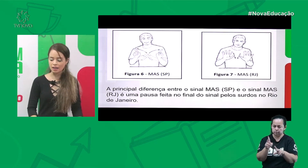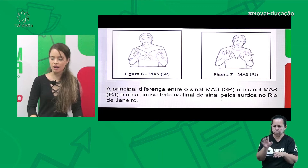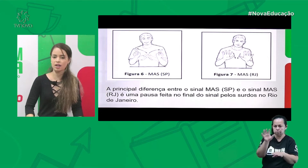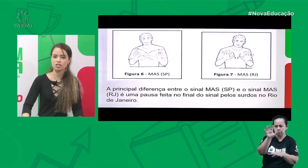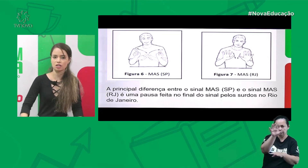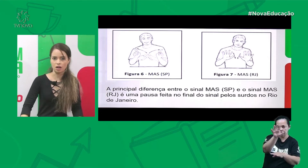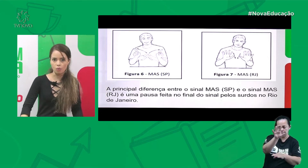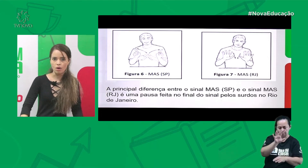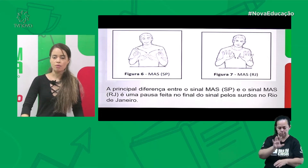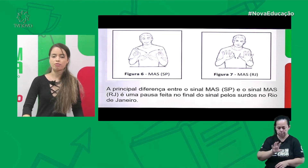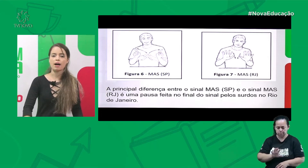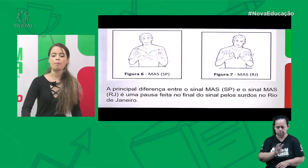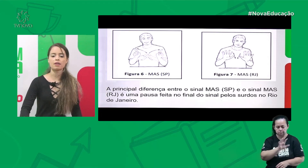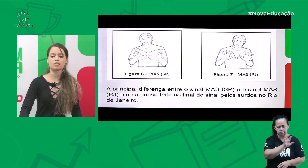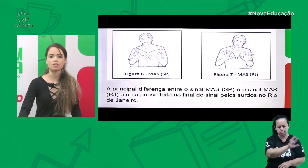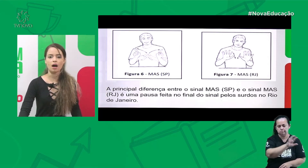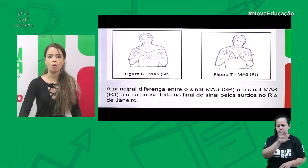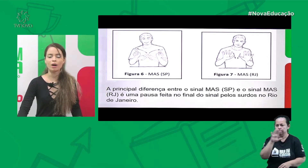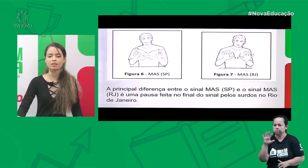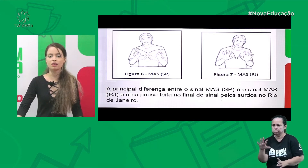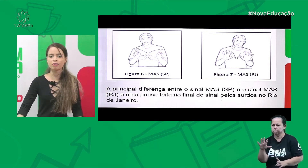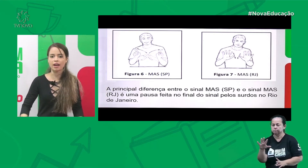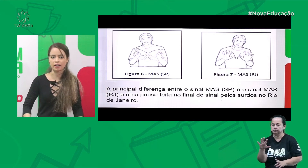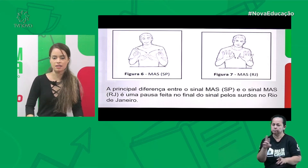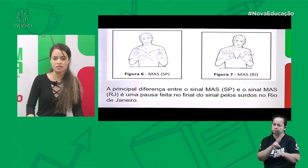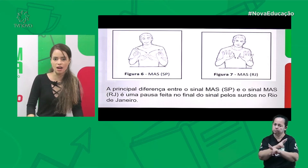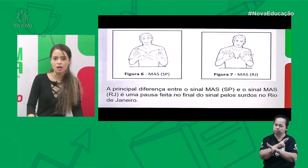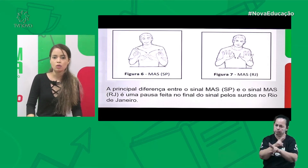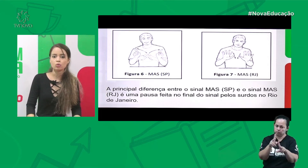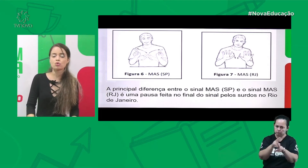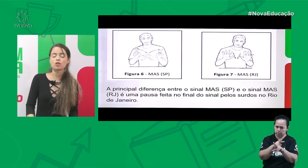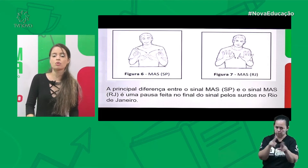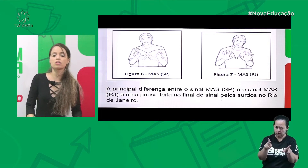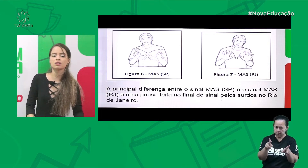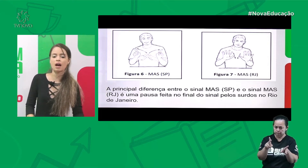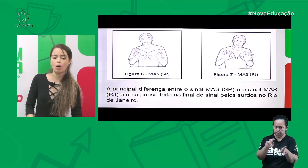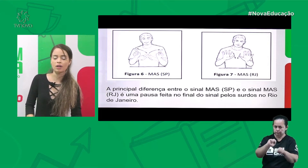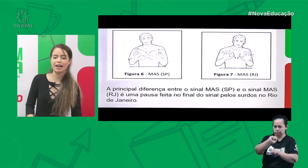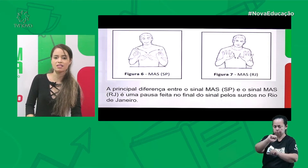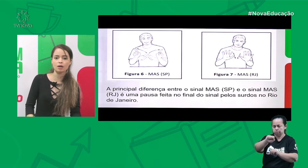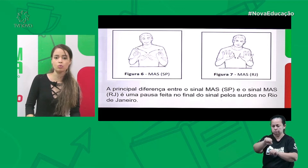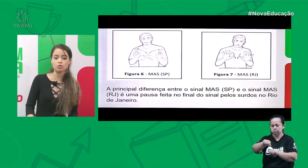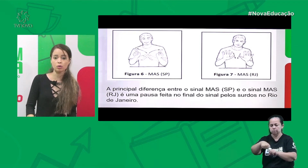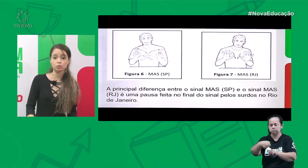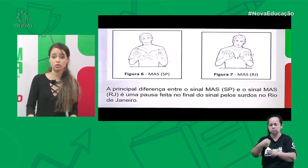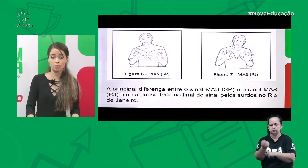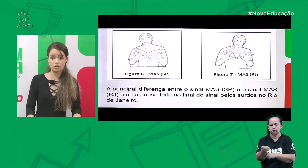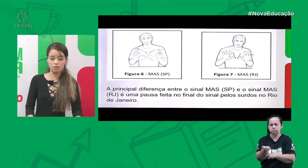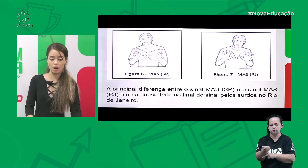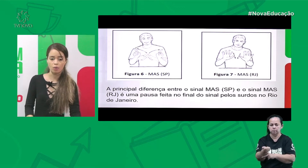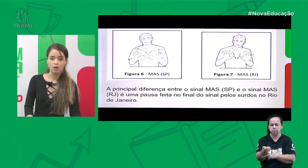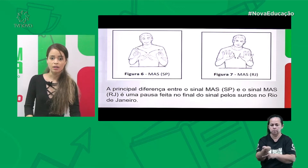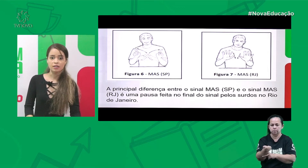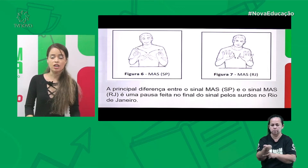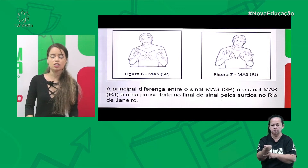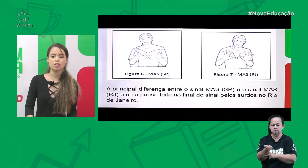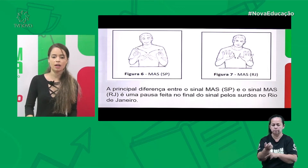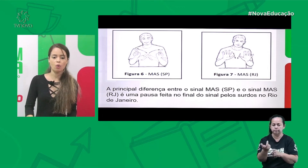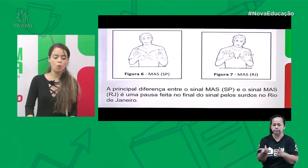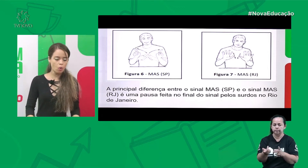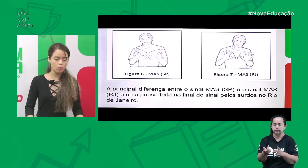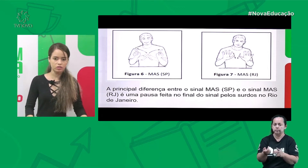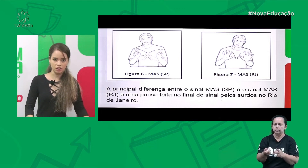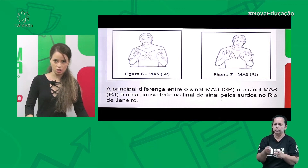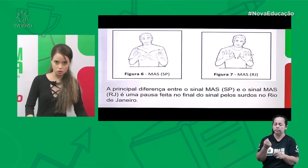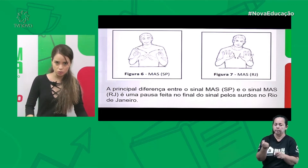regiões. Cada região vai apresentar uma diferença no seu sinal, na execução do seu sinal, desde